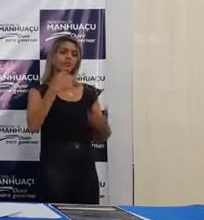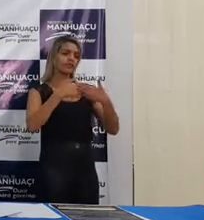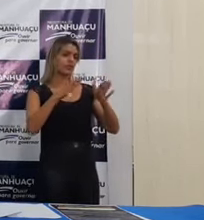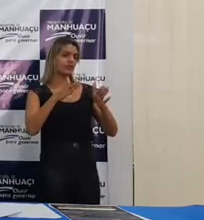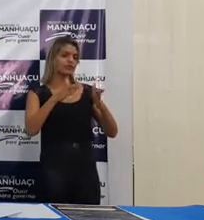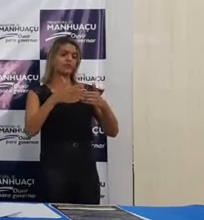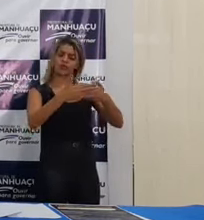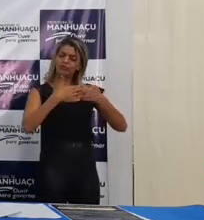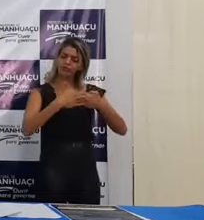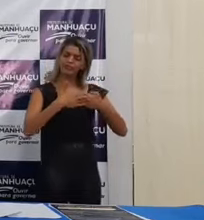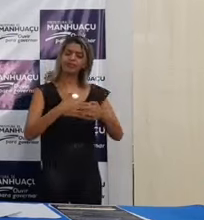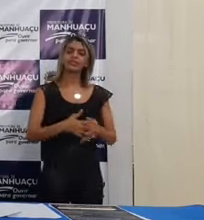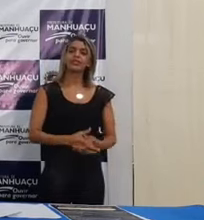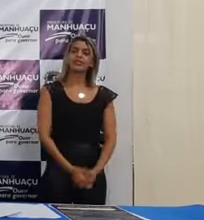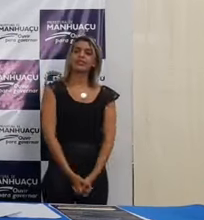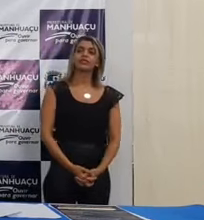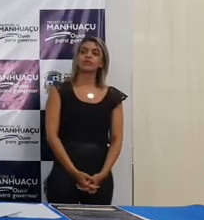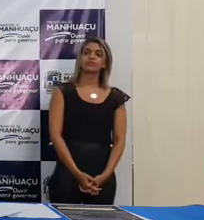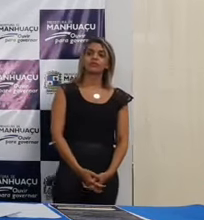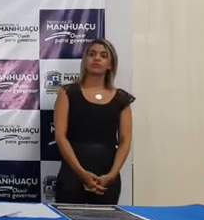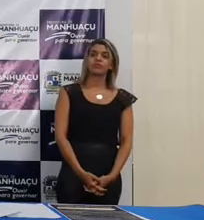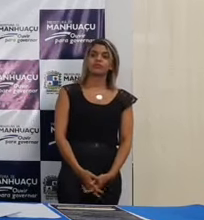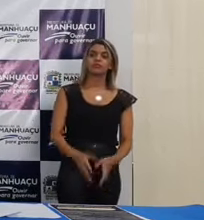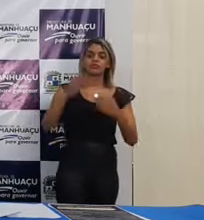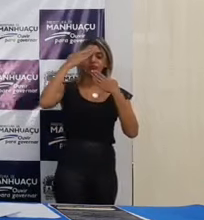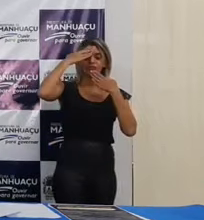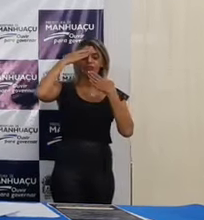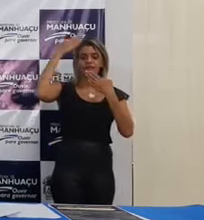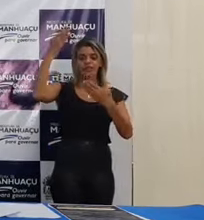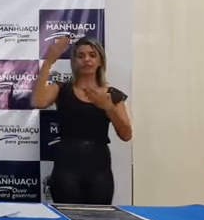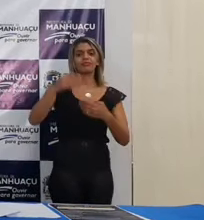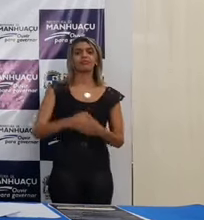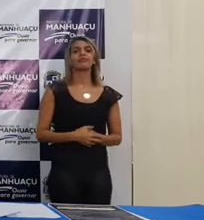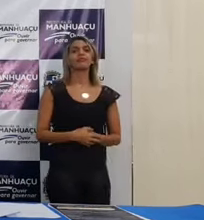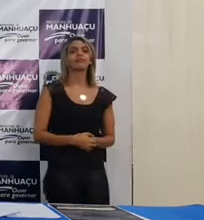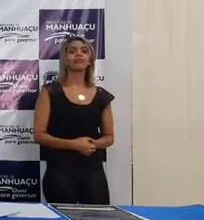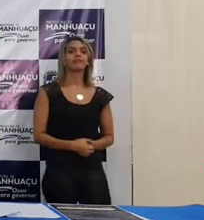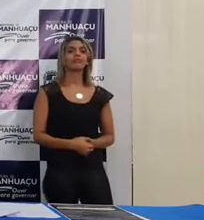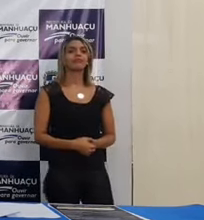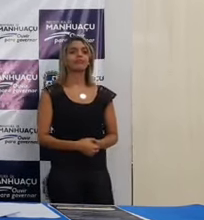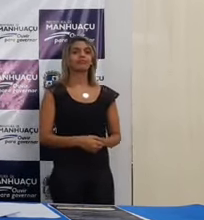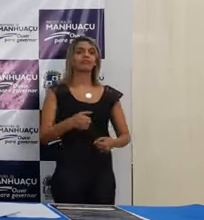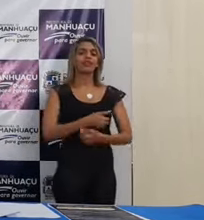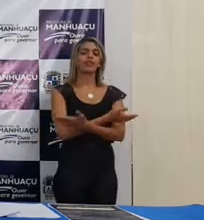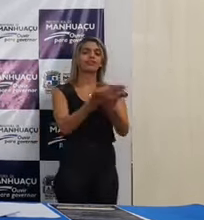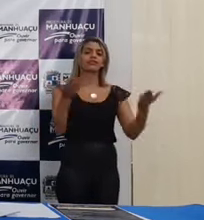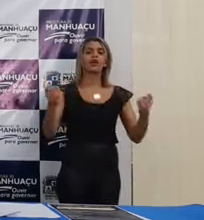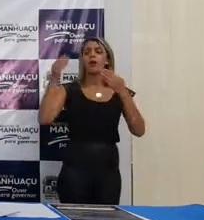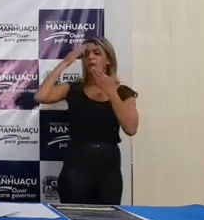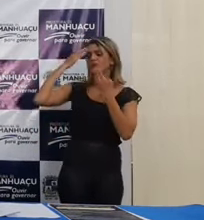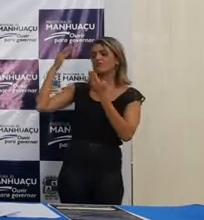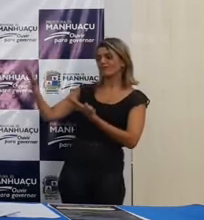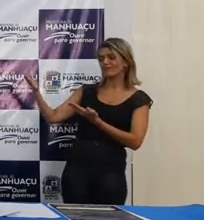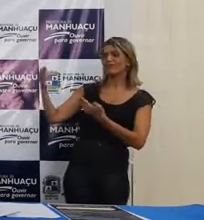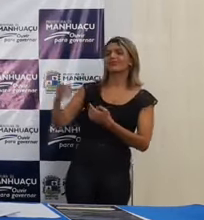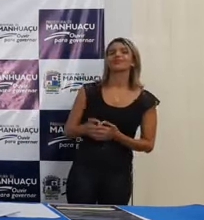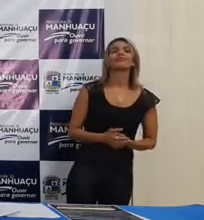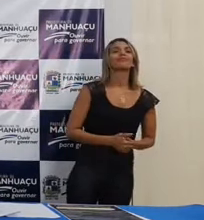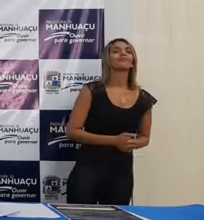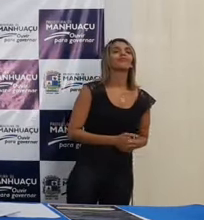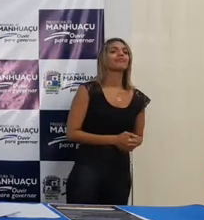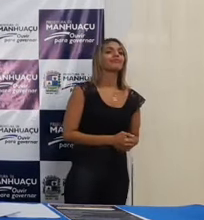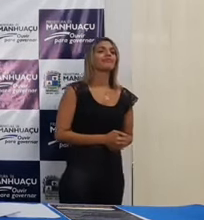Nós agradecemos então a presença do secretário municipal de Fazenda, Claudinei Domingos Lopes, nesta nova demonstração de